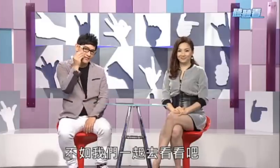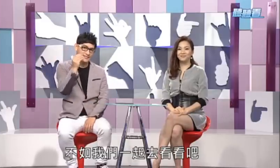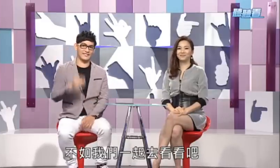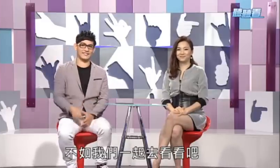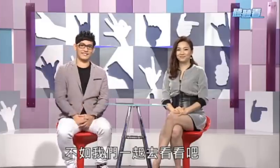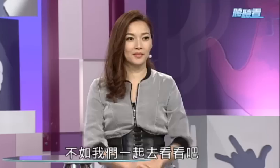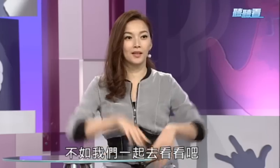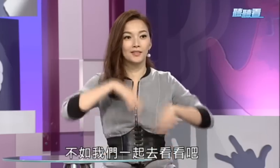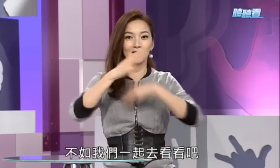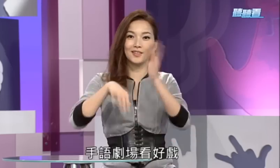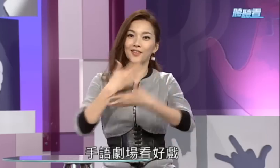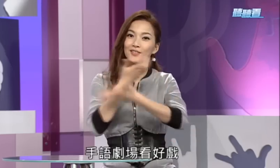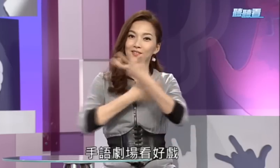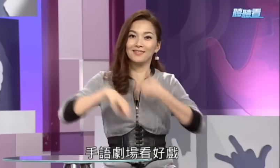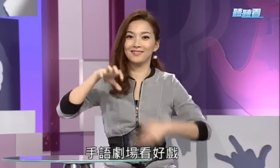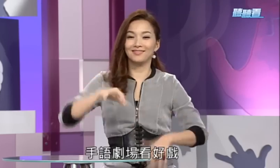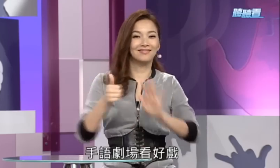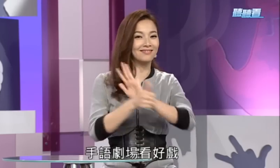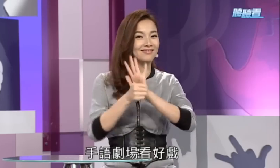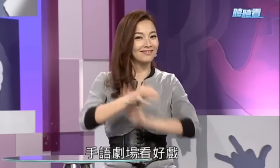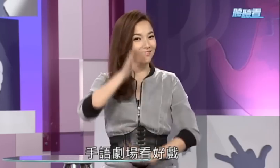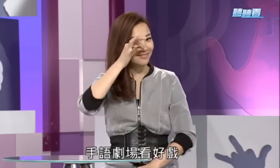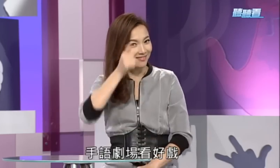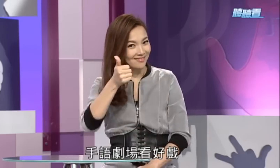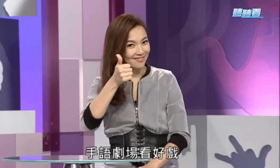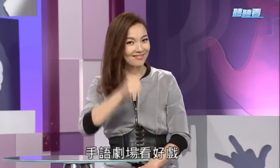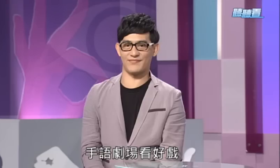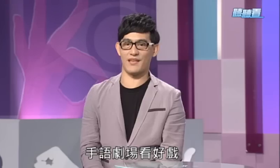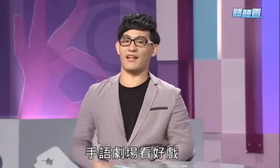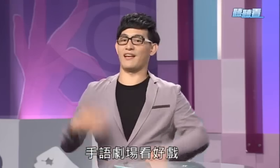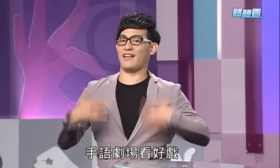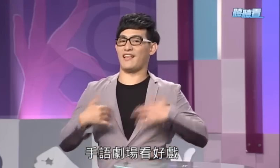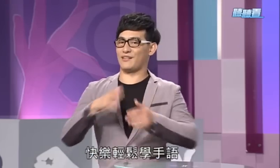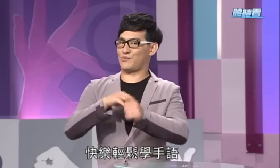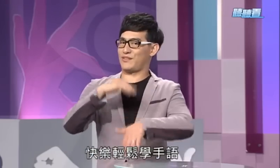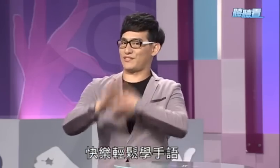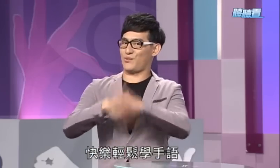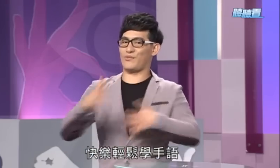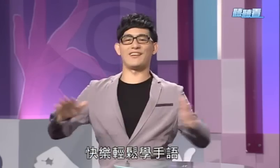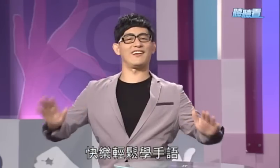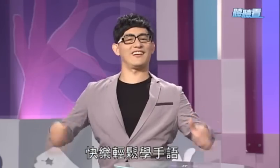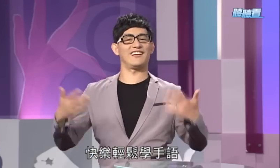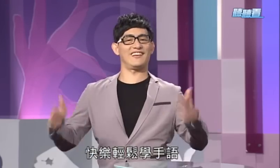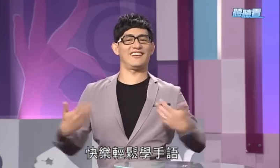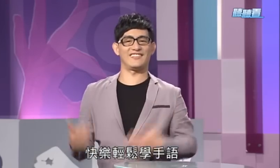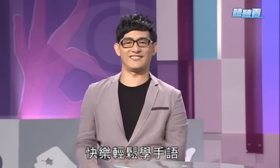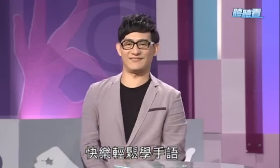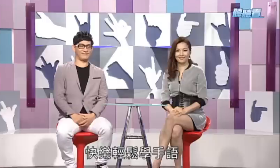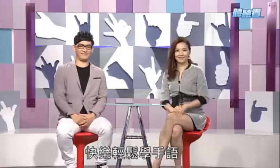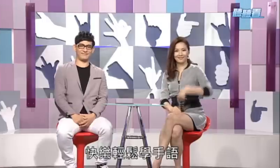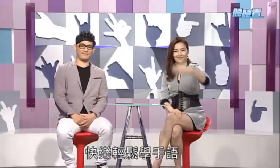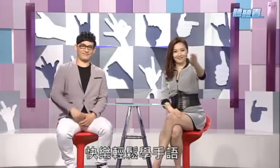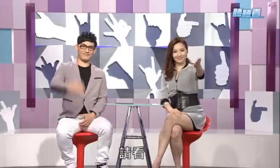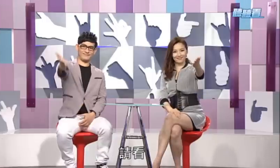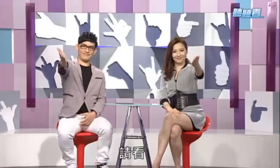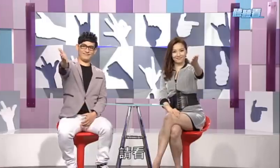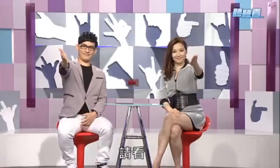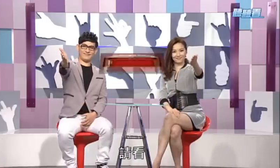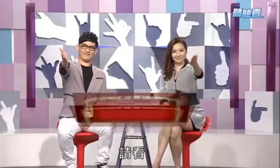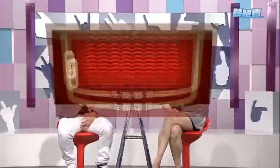嗯，手语剧场看好戏， 快乐轻松学手语， 请看。